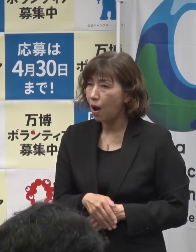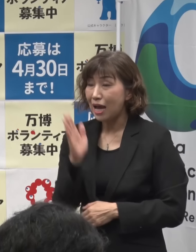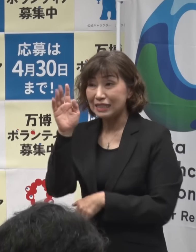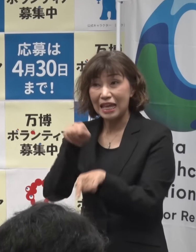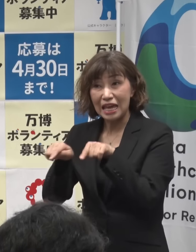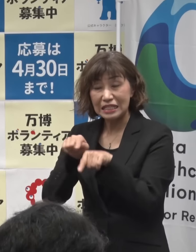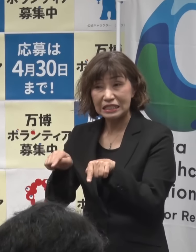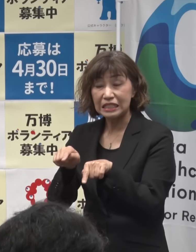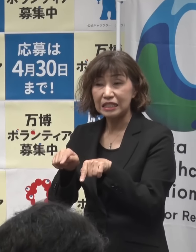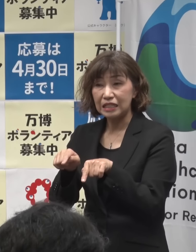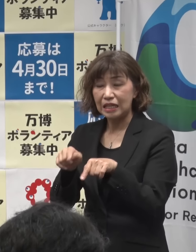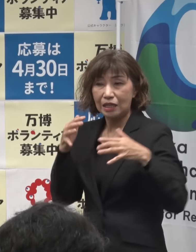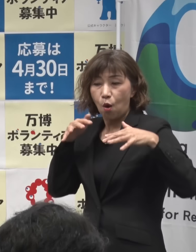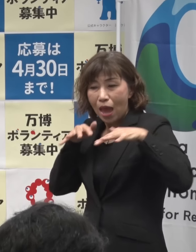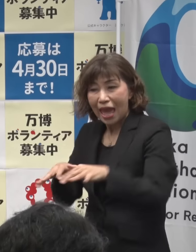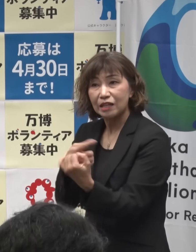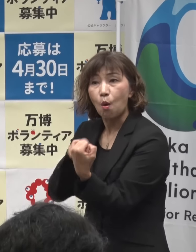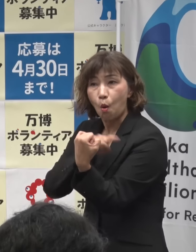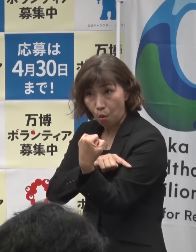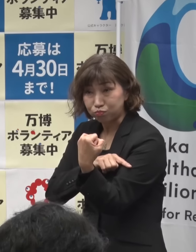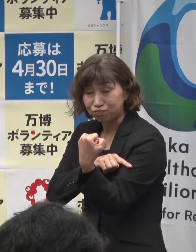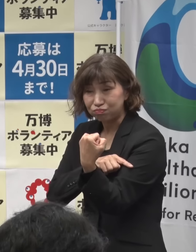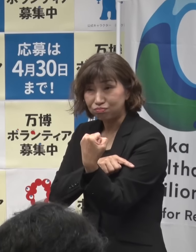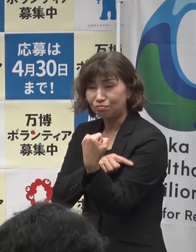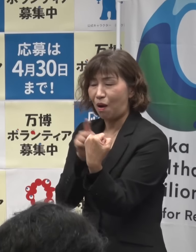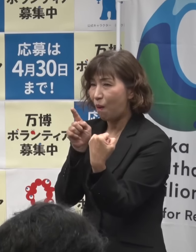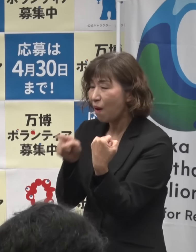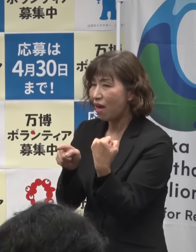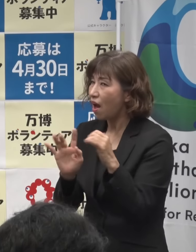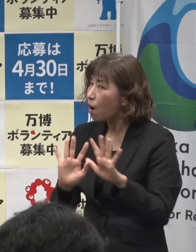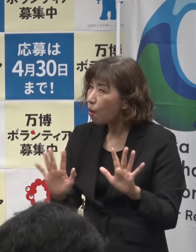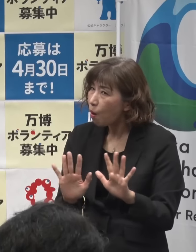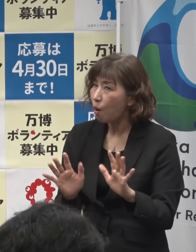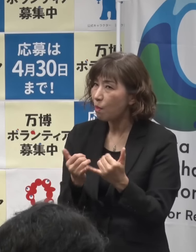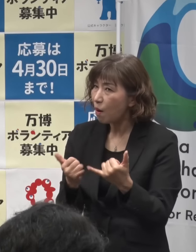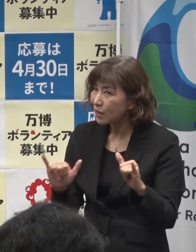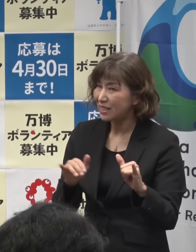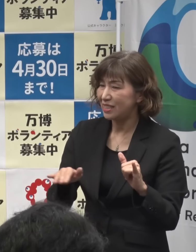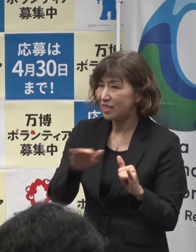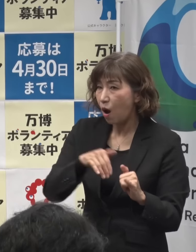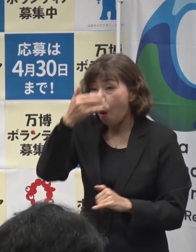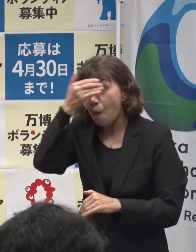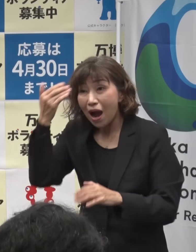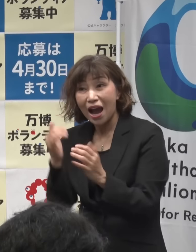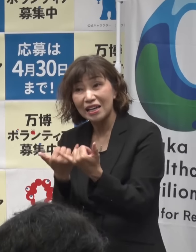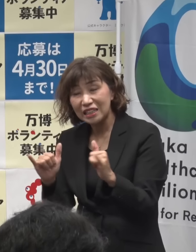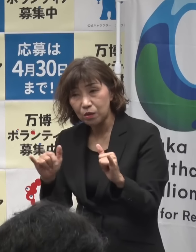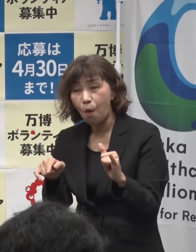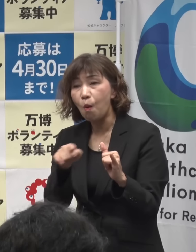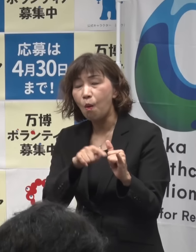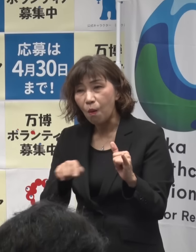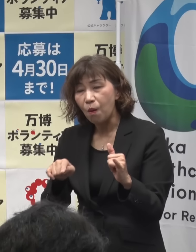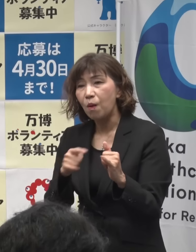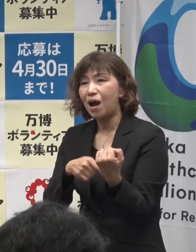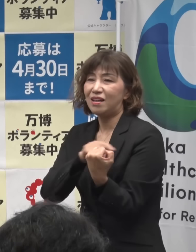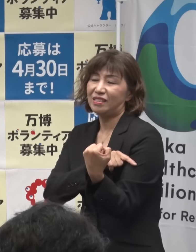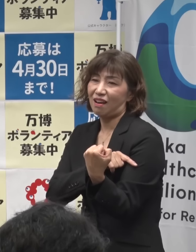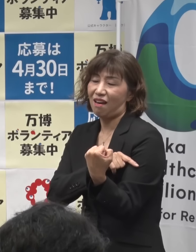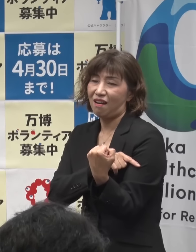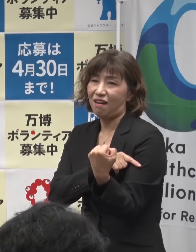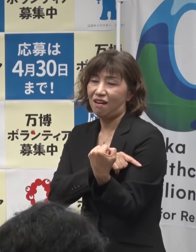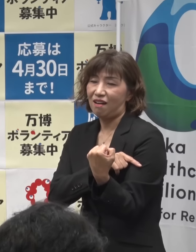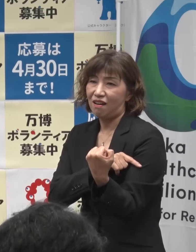な影響力と冒頭申し上げた部分についてはやはり子どもたちの世代、若い方の世代に向いてくると僕は思います。政治家